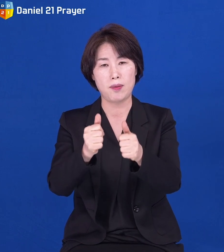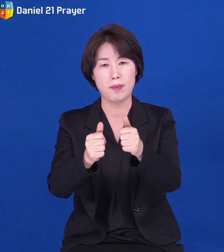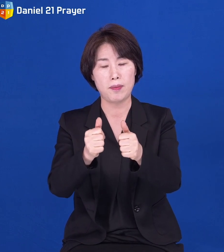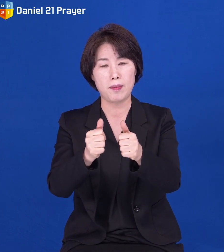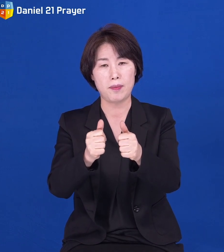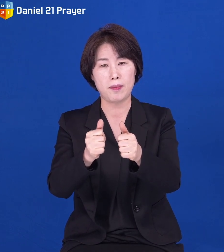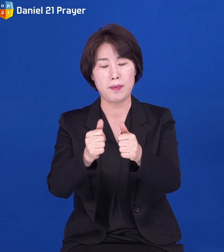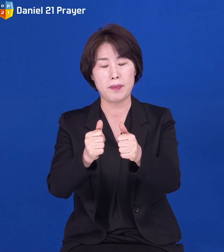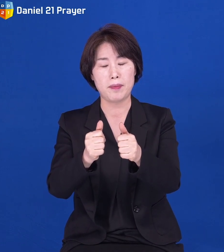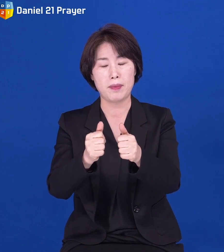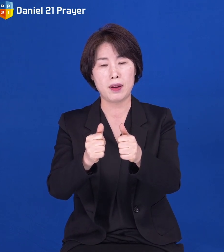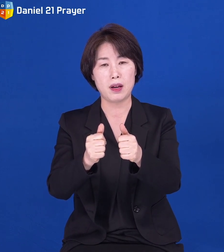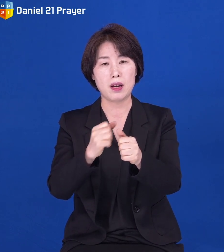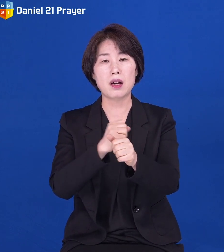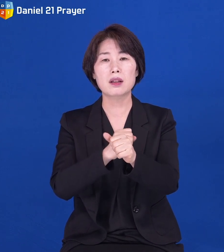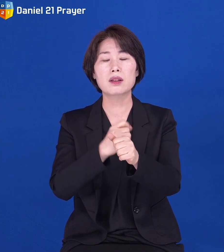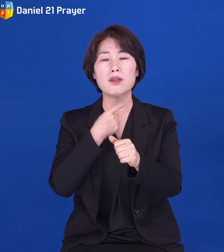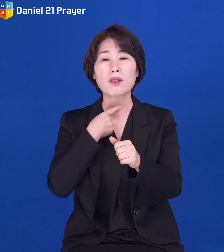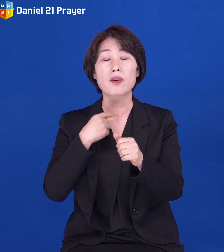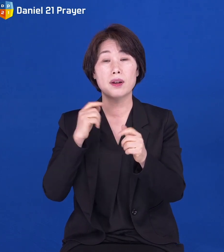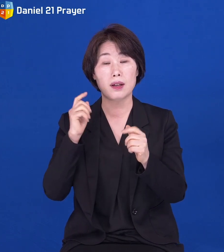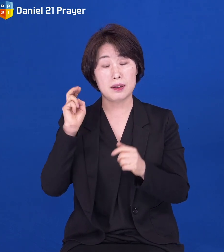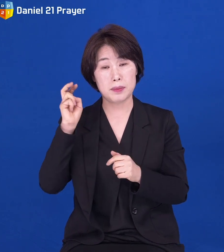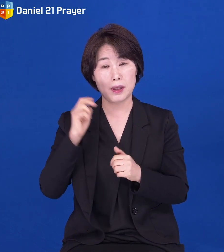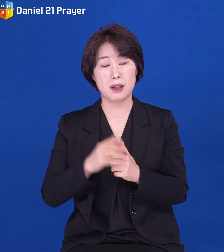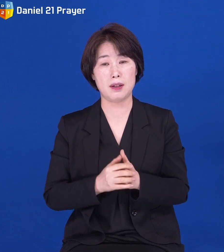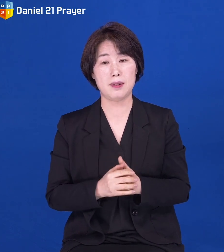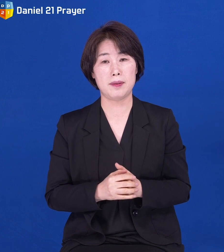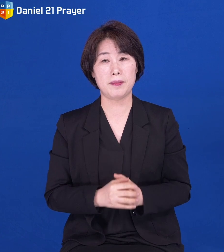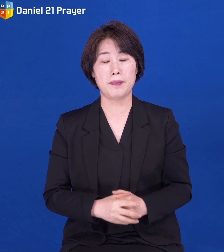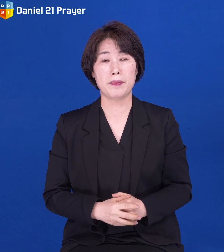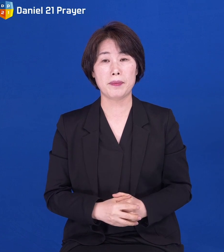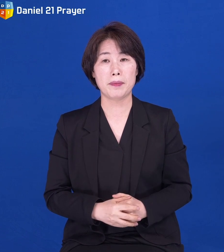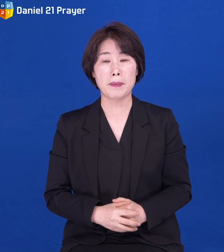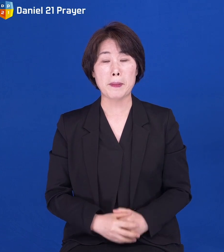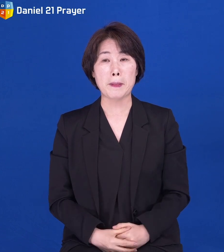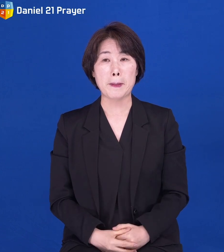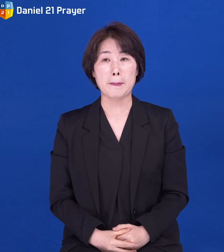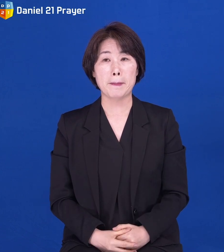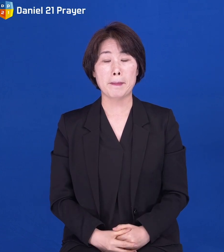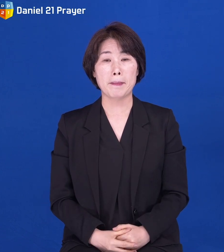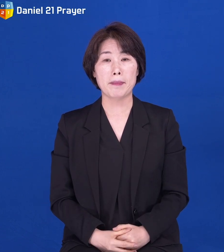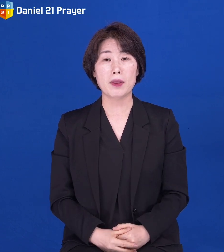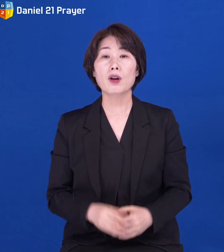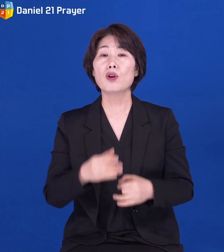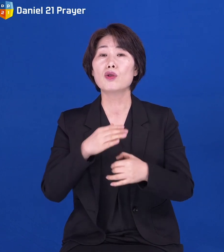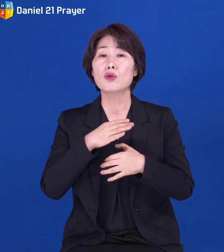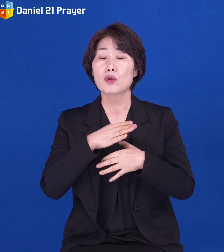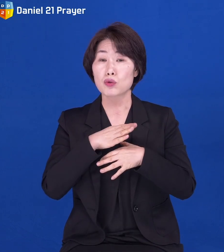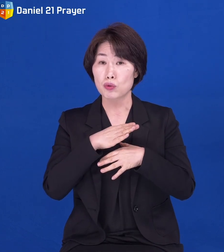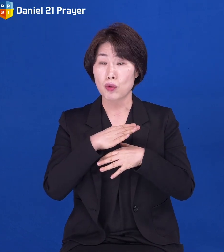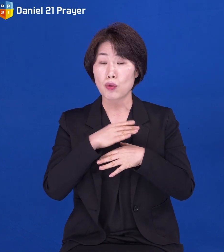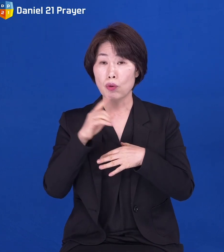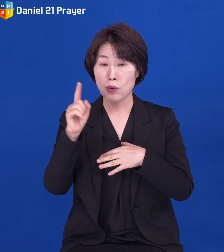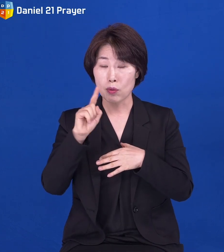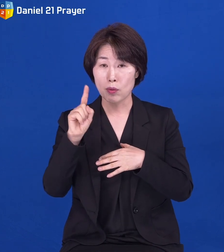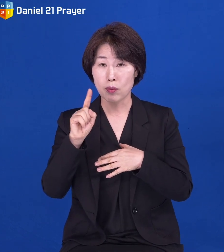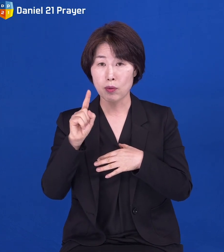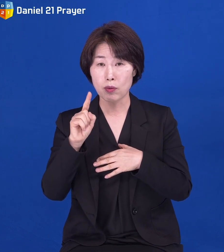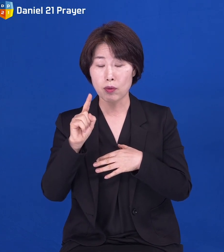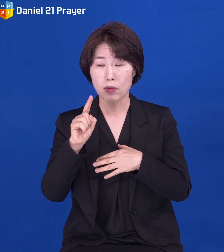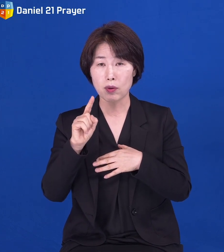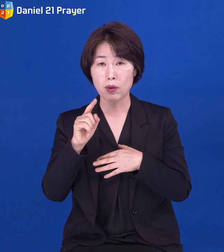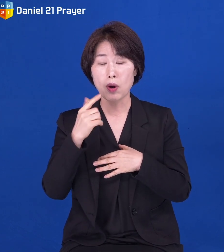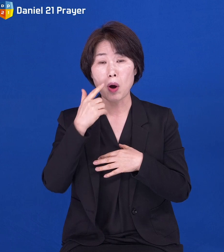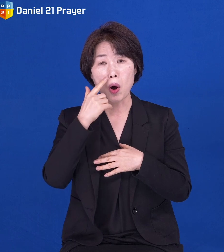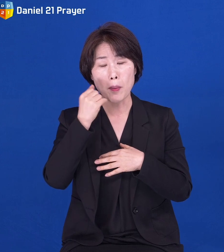항상 있구나. 세상의 시험은 정말 두렵죠. 근데 어느 정도로 두렵냐면요, 정말 끝을 보시게 하시는